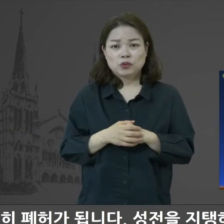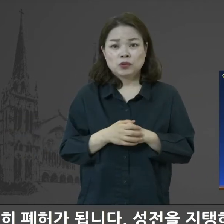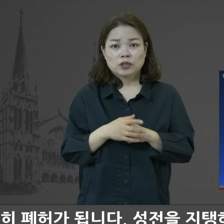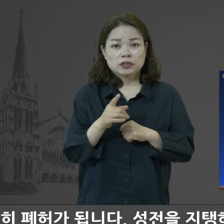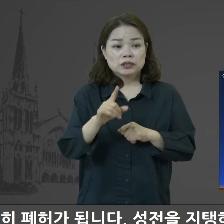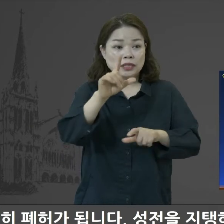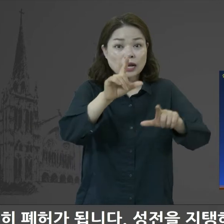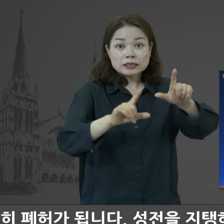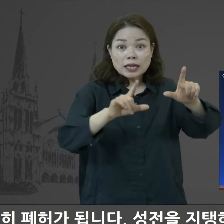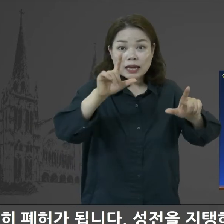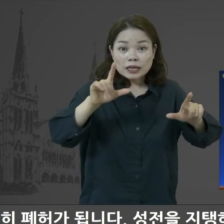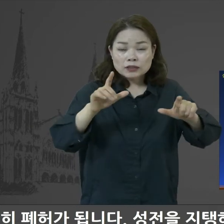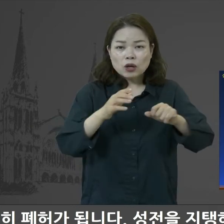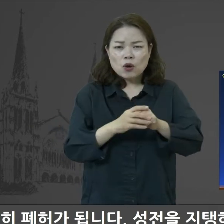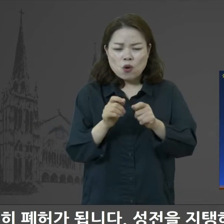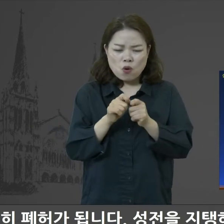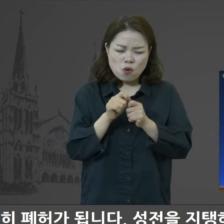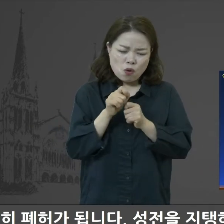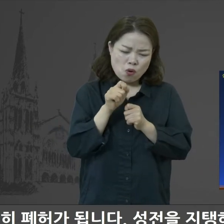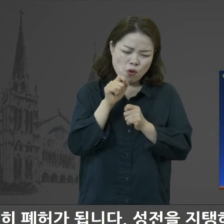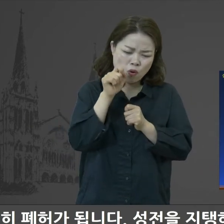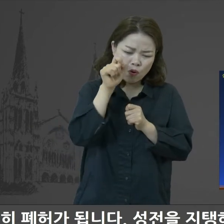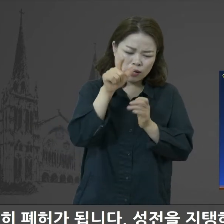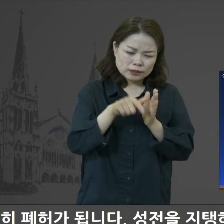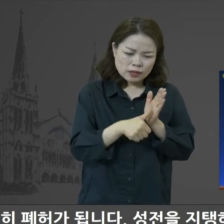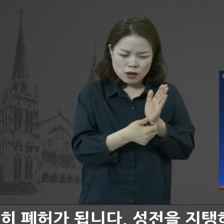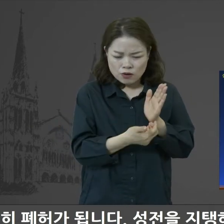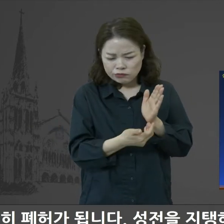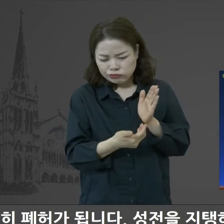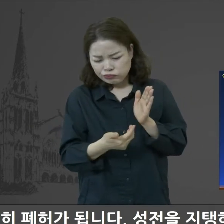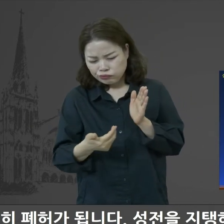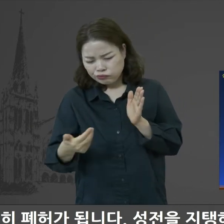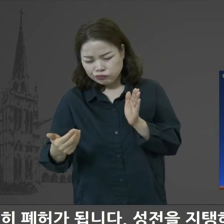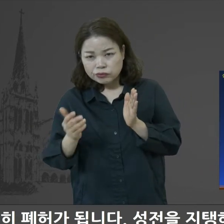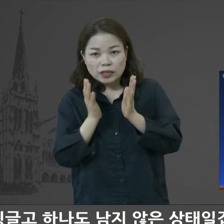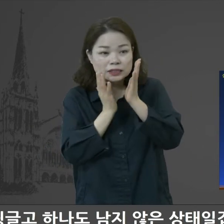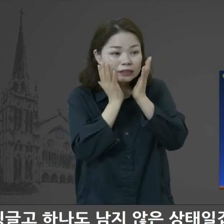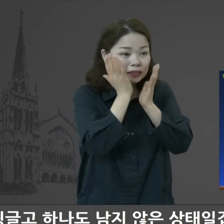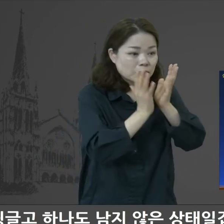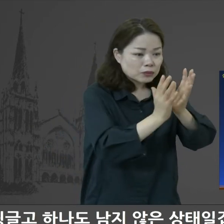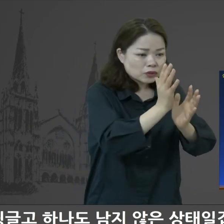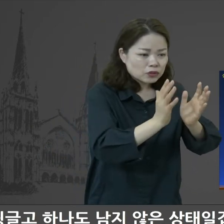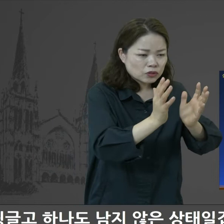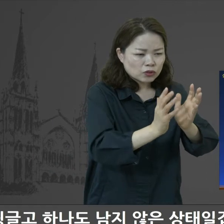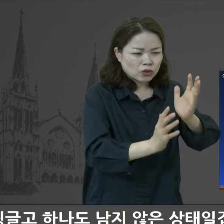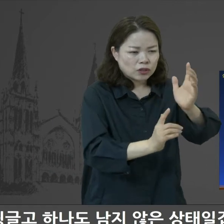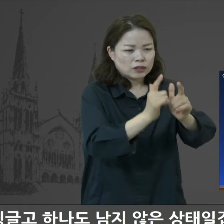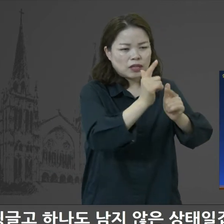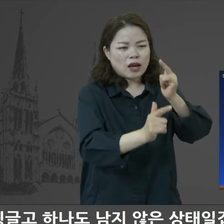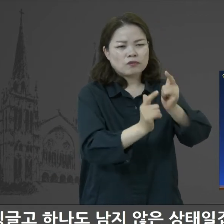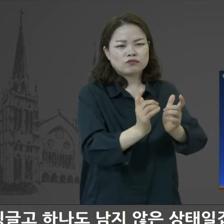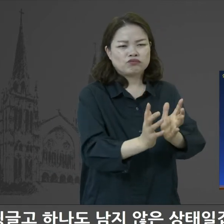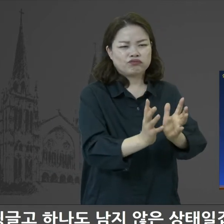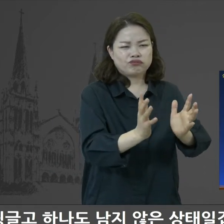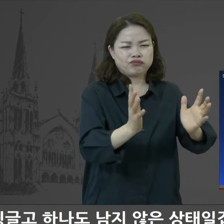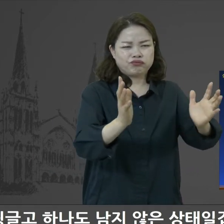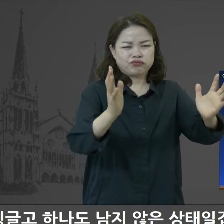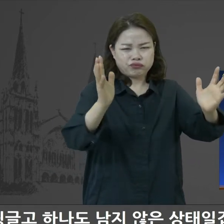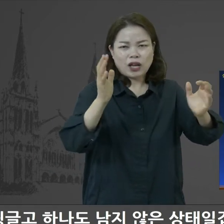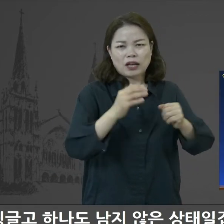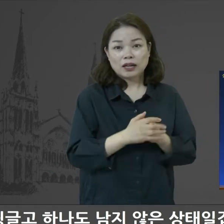게다가 그 상태로 오랜 세월이 흐르다 보니 잡초와 나물들도 무성했을 것이 분명해